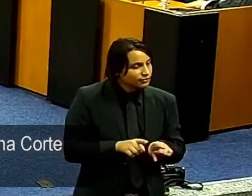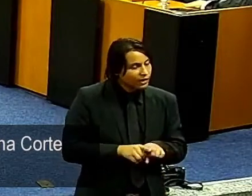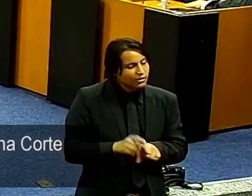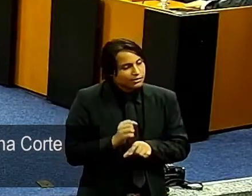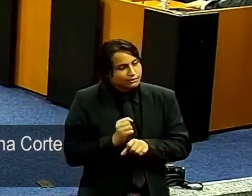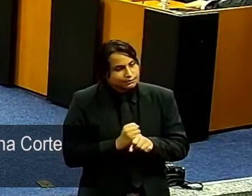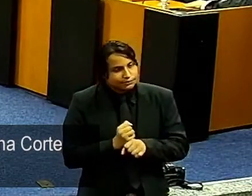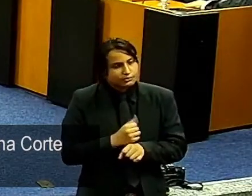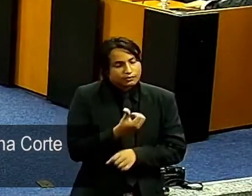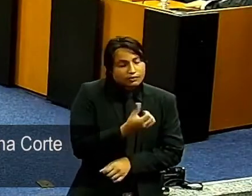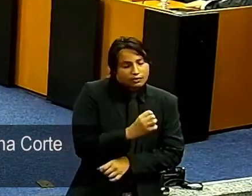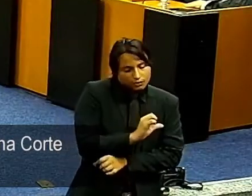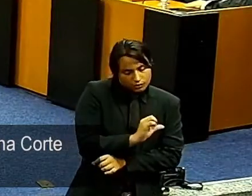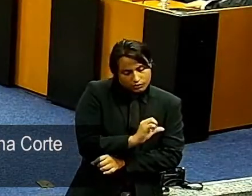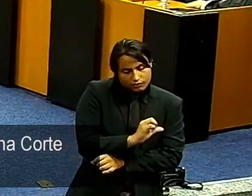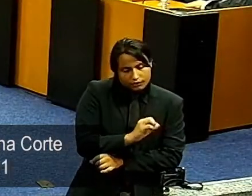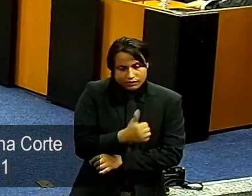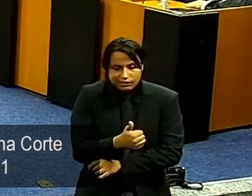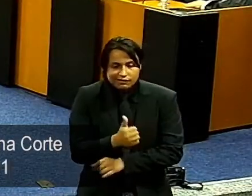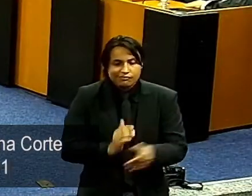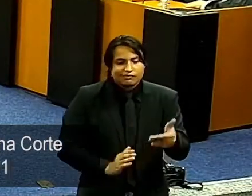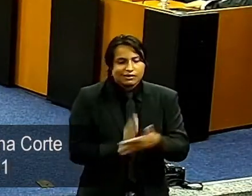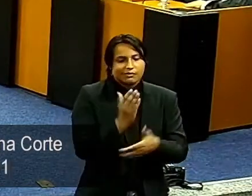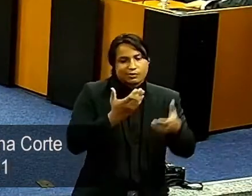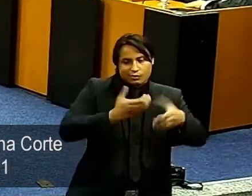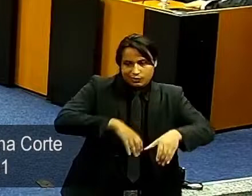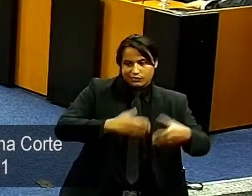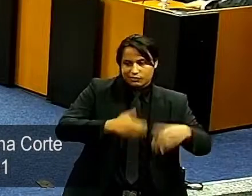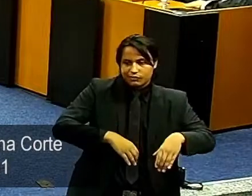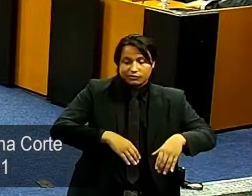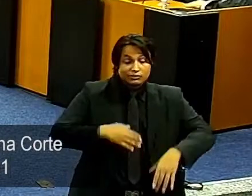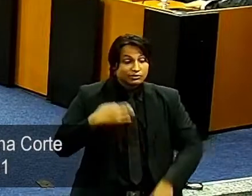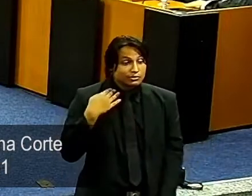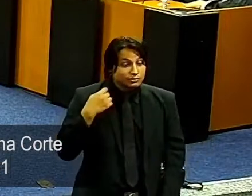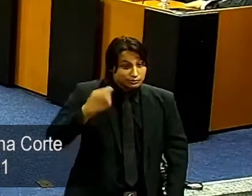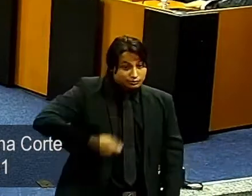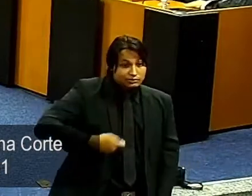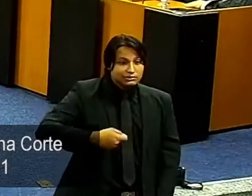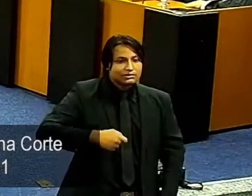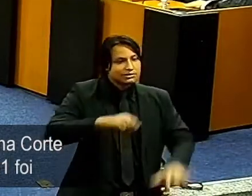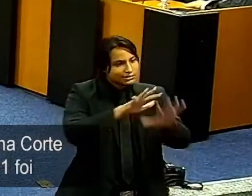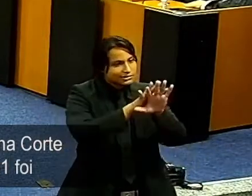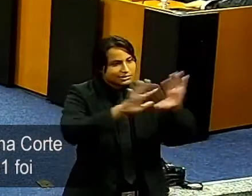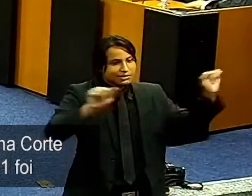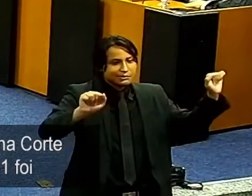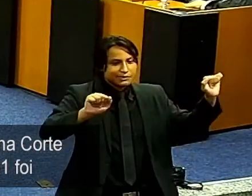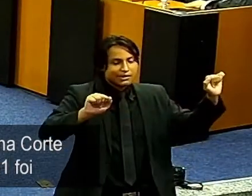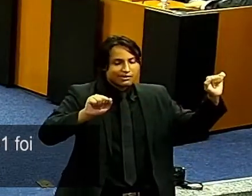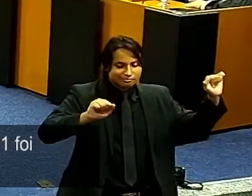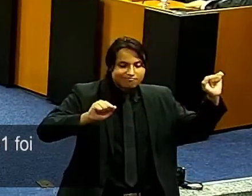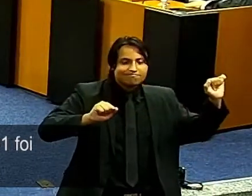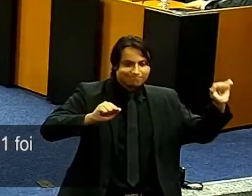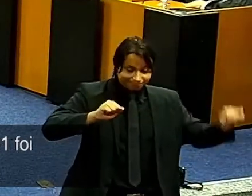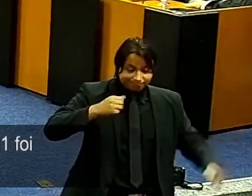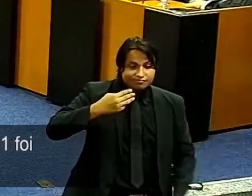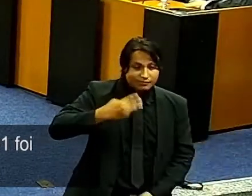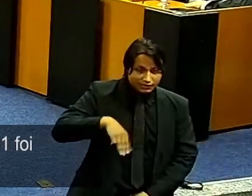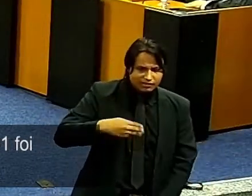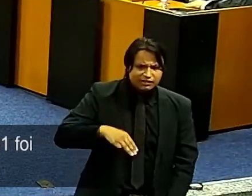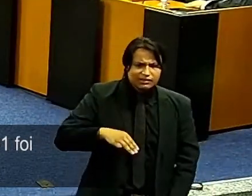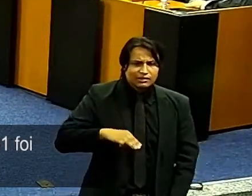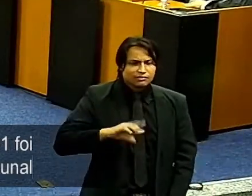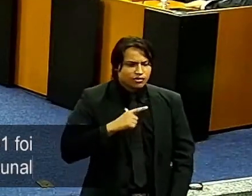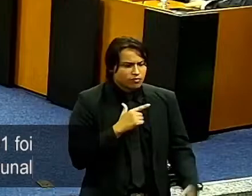91 ele foi aprovado no concurso para juiz do tribunal do Maranhão passou por algumas